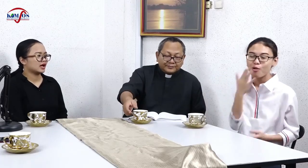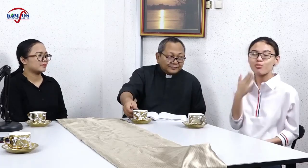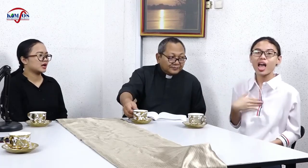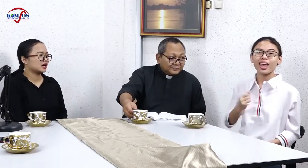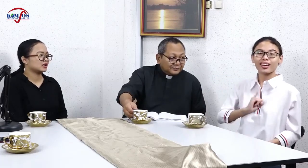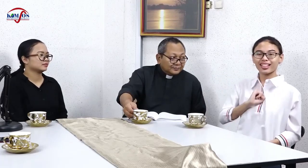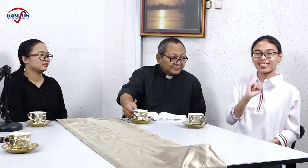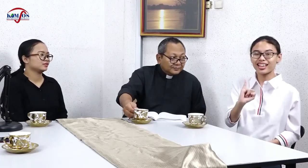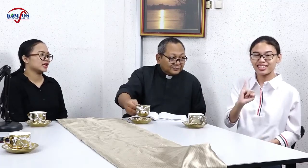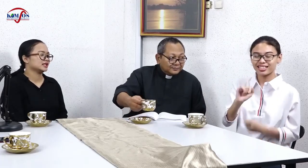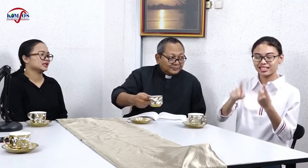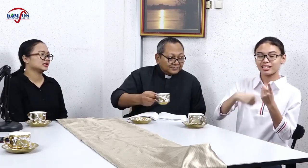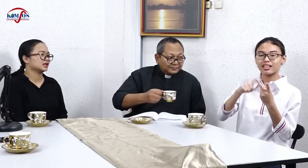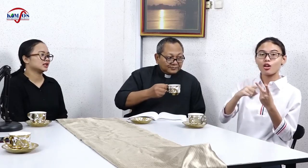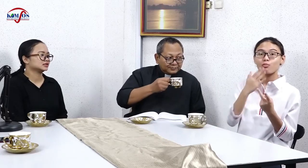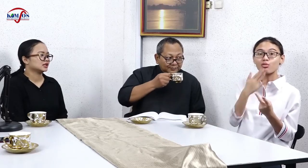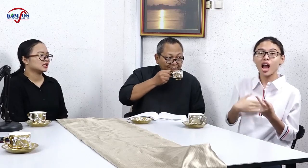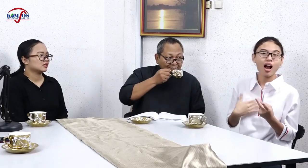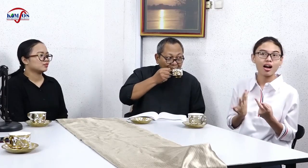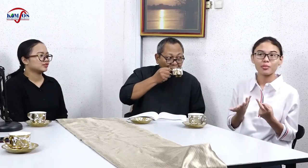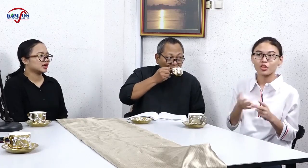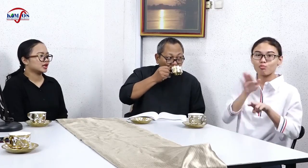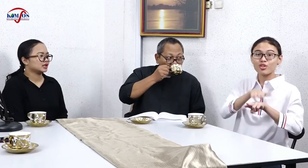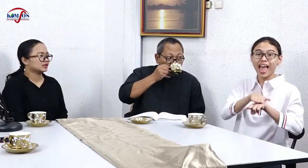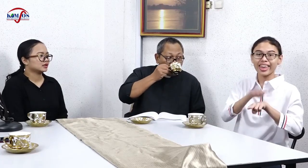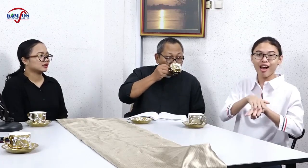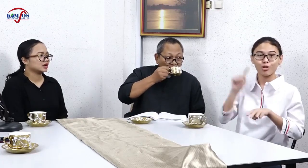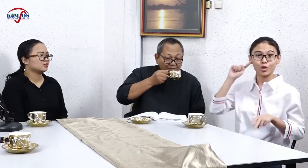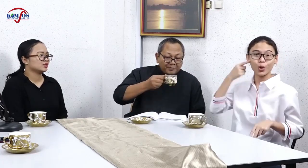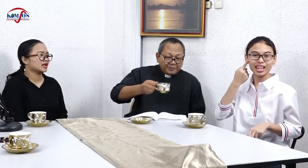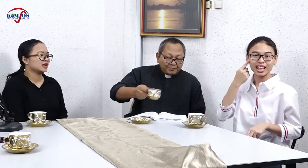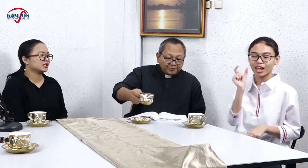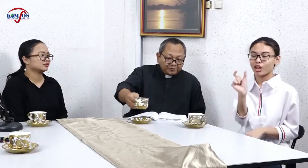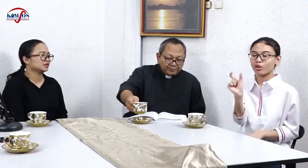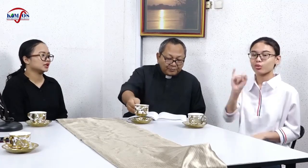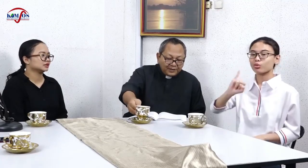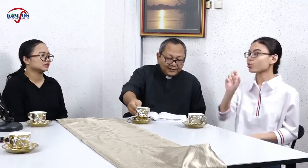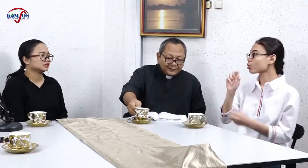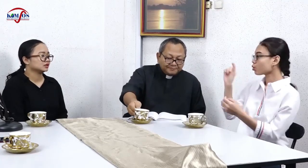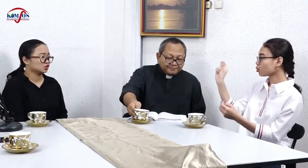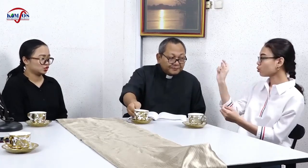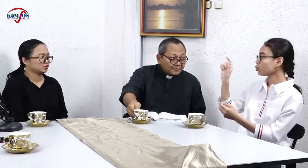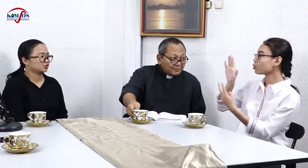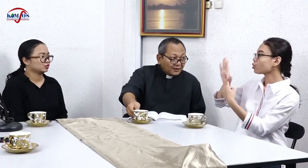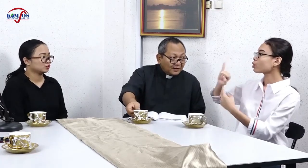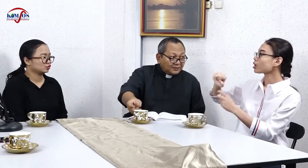arti apa punya identitas punya kebudayaan tuli